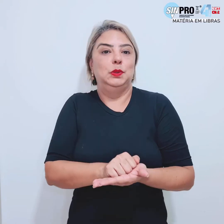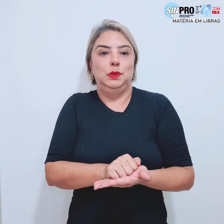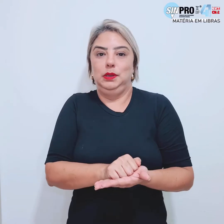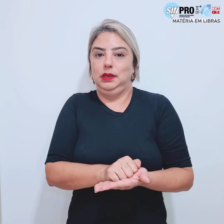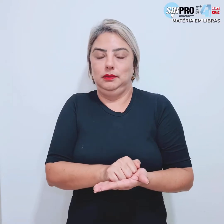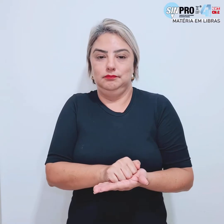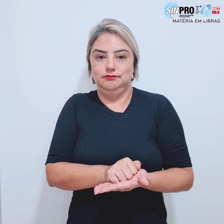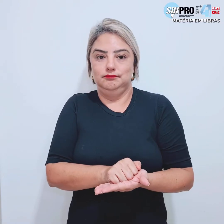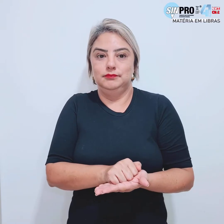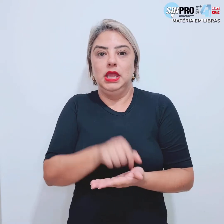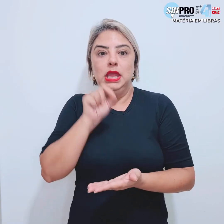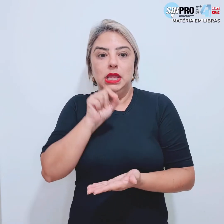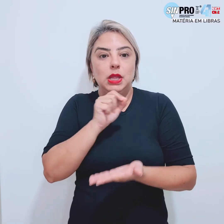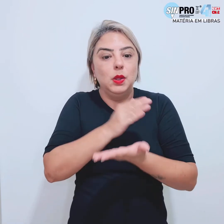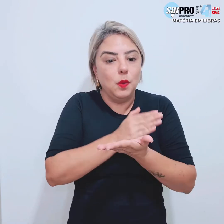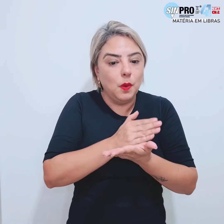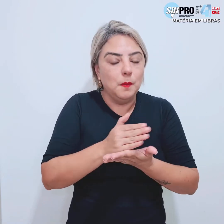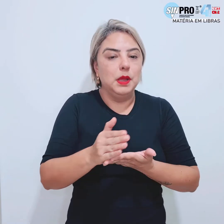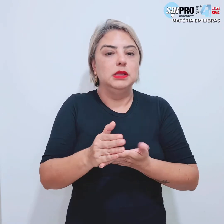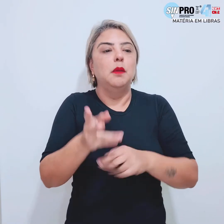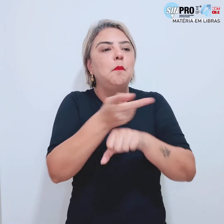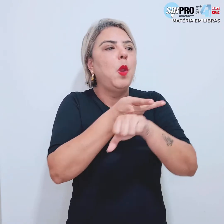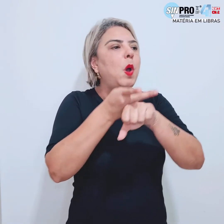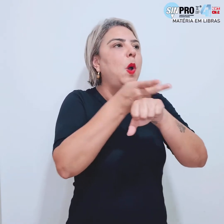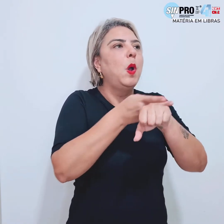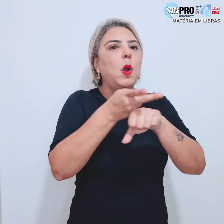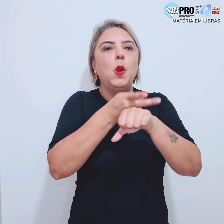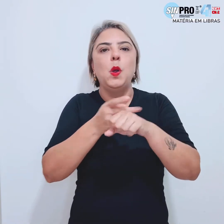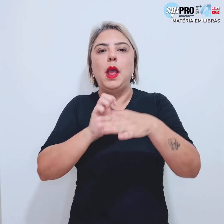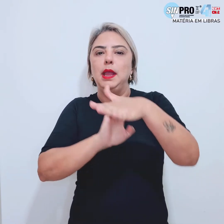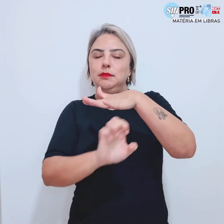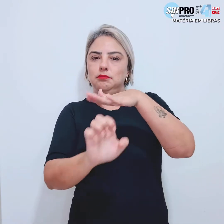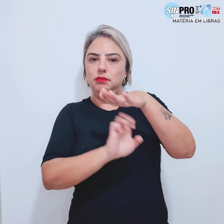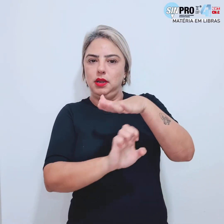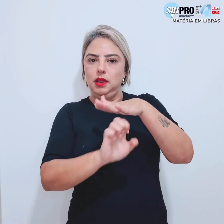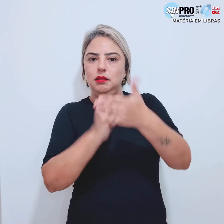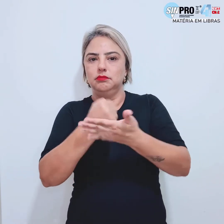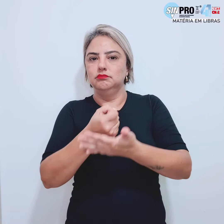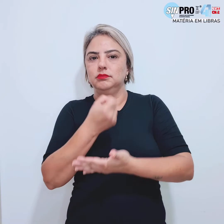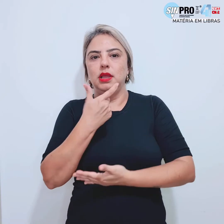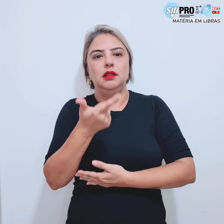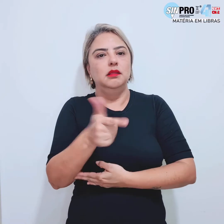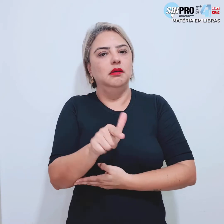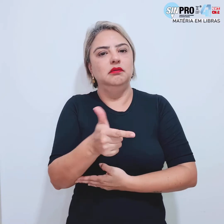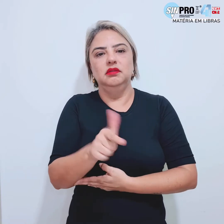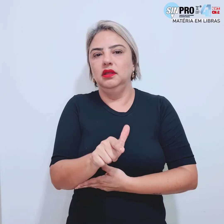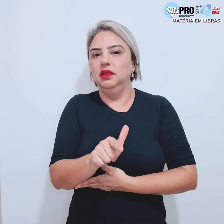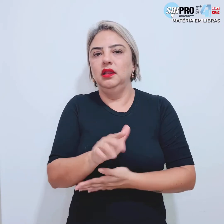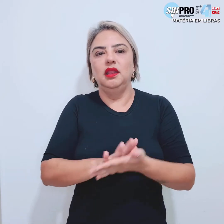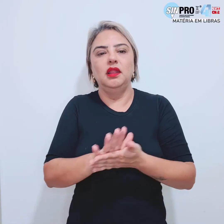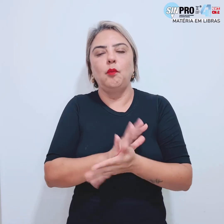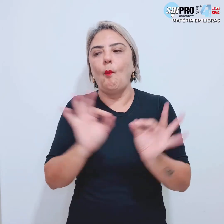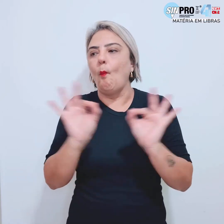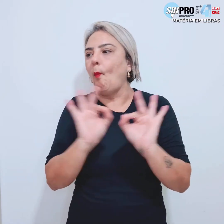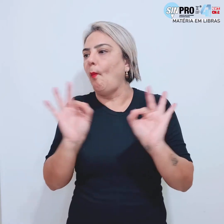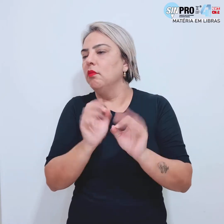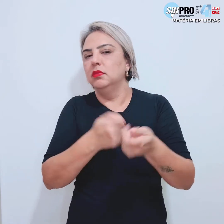concreto, e mesmo com a iniciativa de procurar as empresas, ainda não existe nenhuma